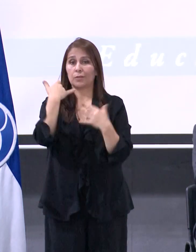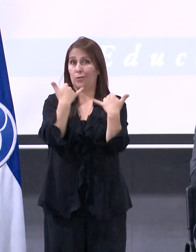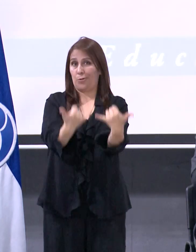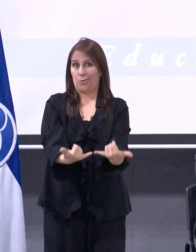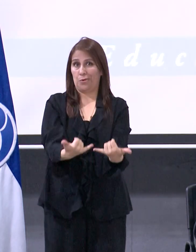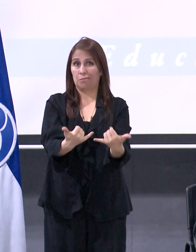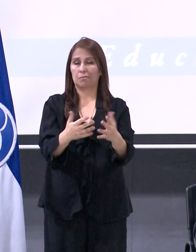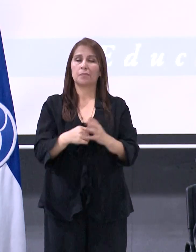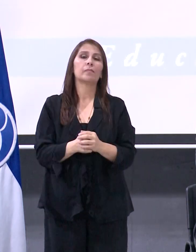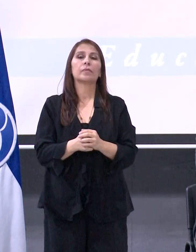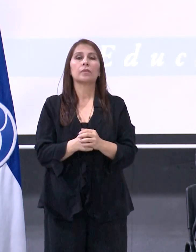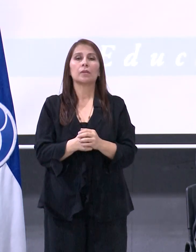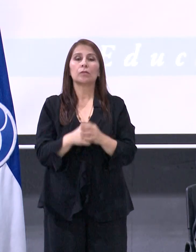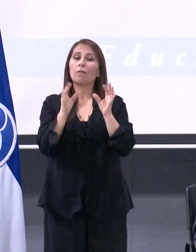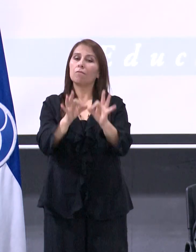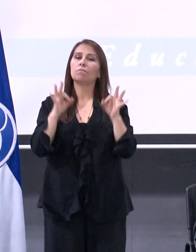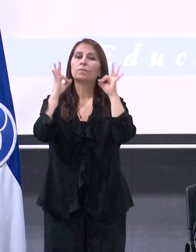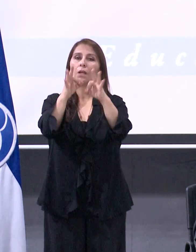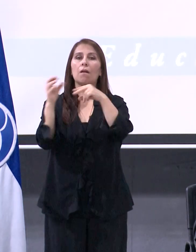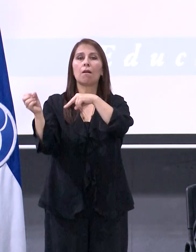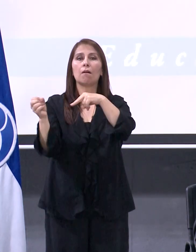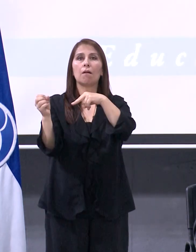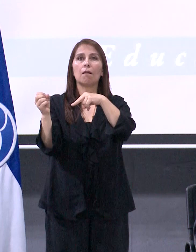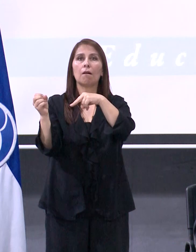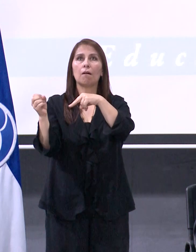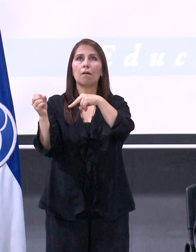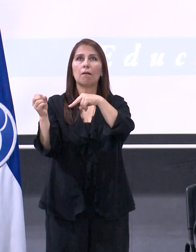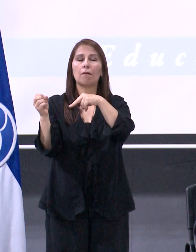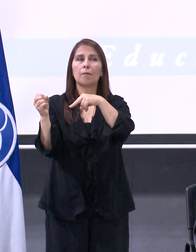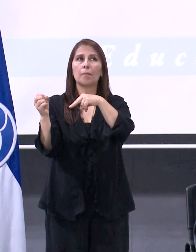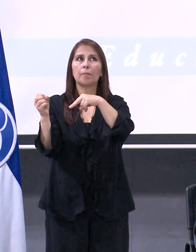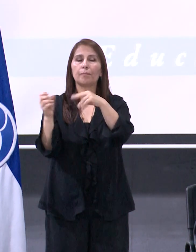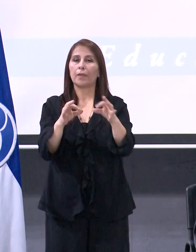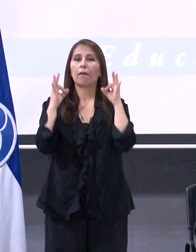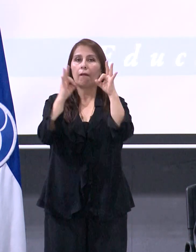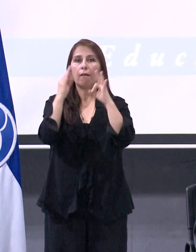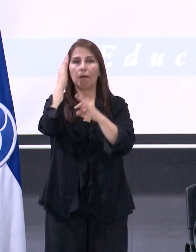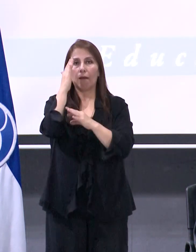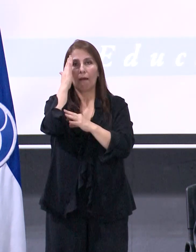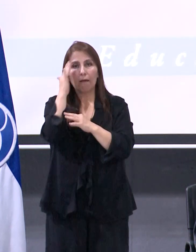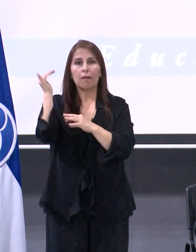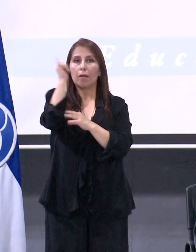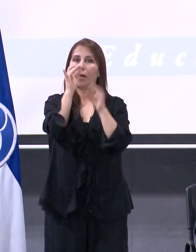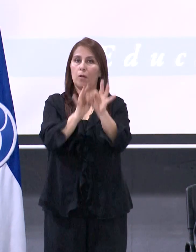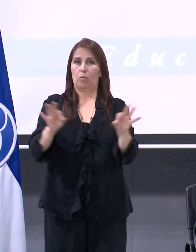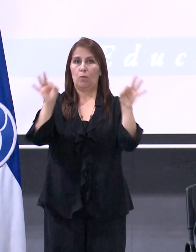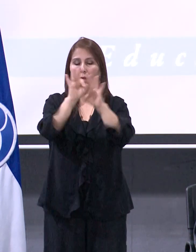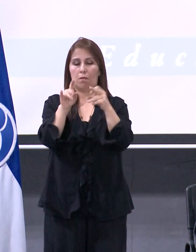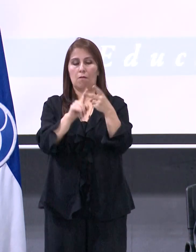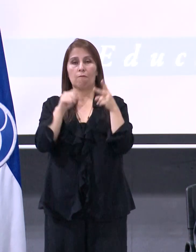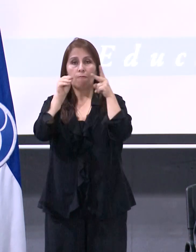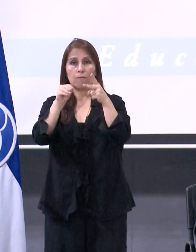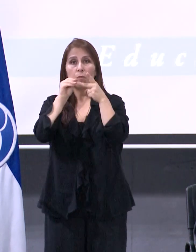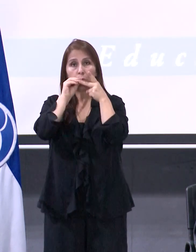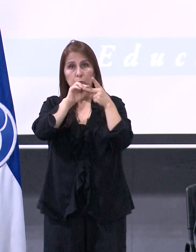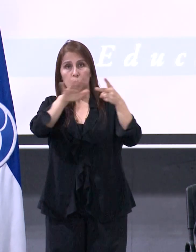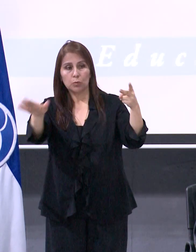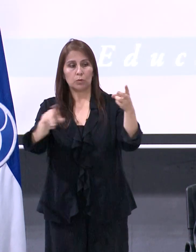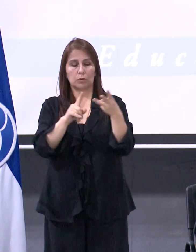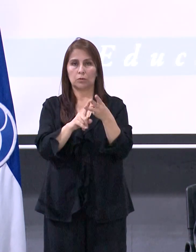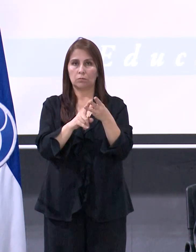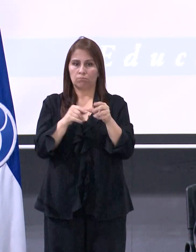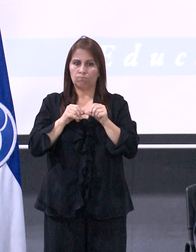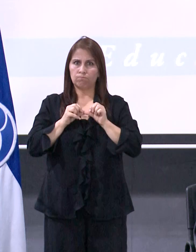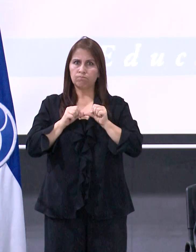de la importancia la calidad académica en todos sus procesos la crisis de financiación de la educación superior pública la necesidad de la consolidación de la paz